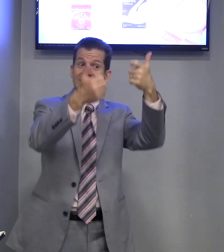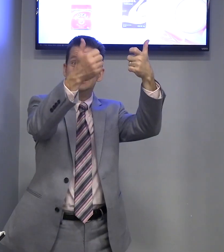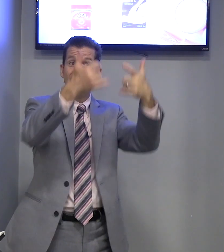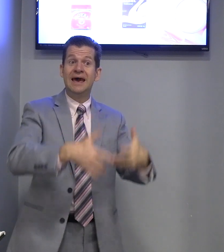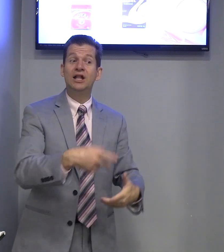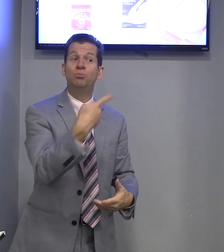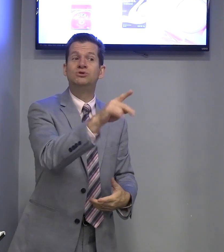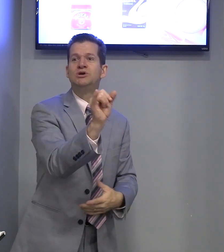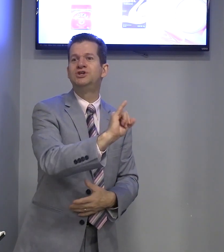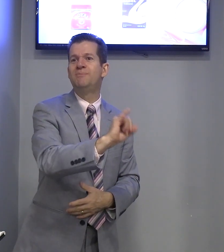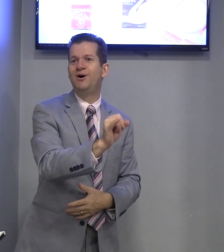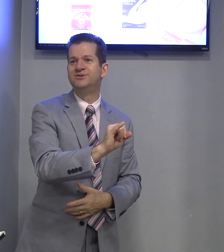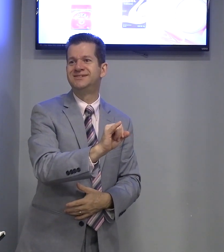explicando para os seus irmãos.